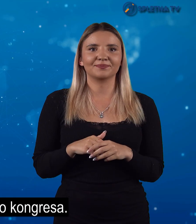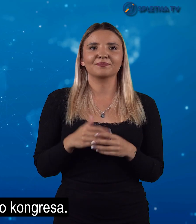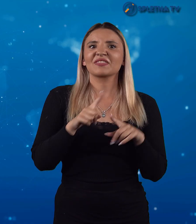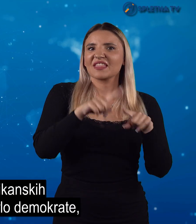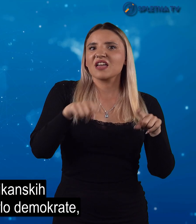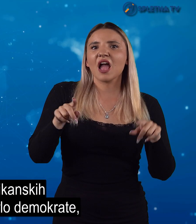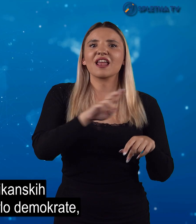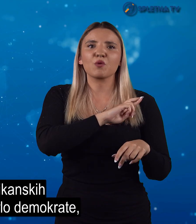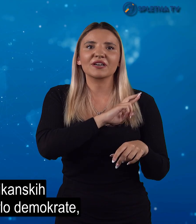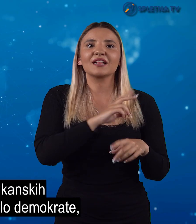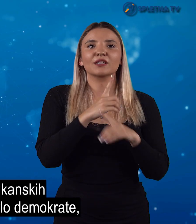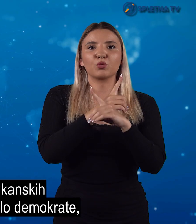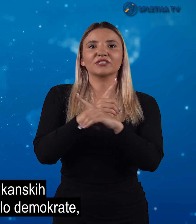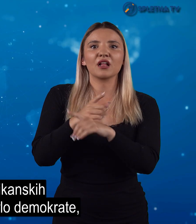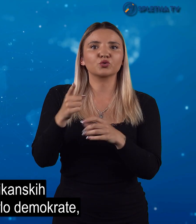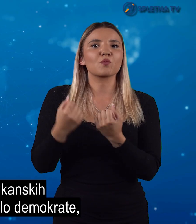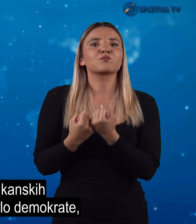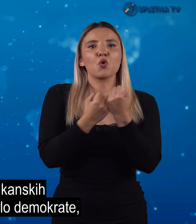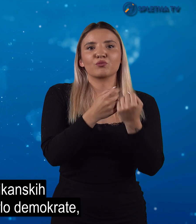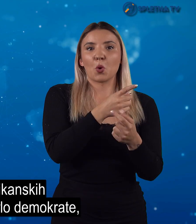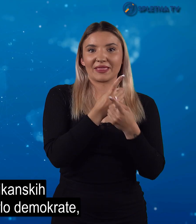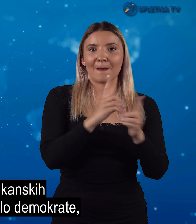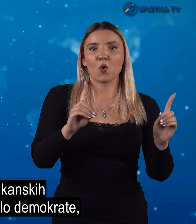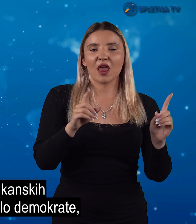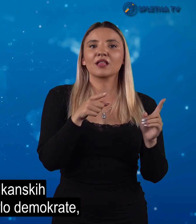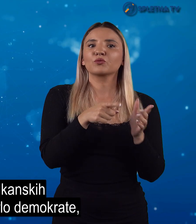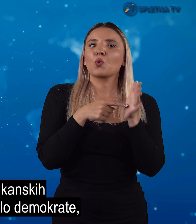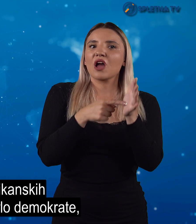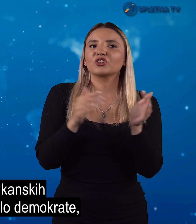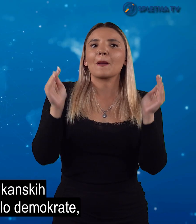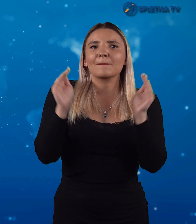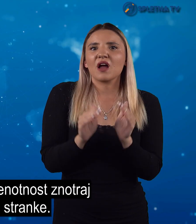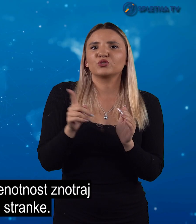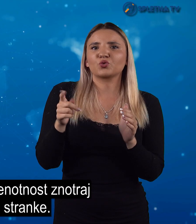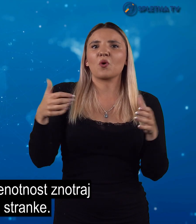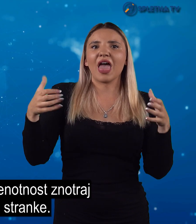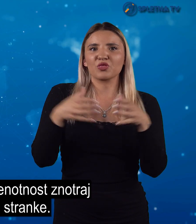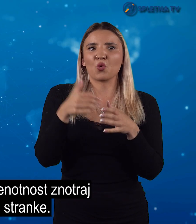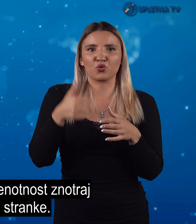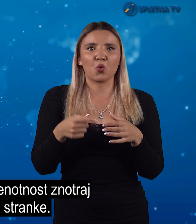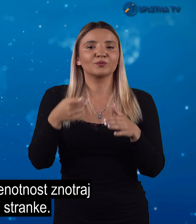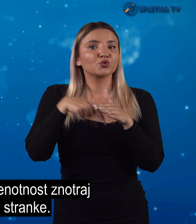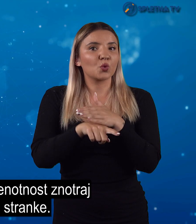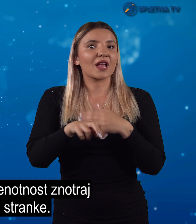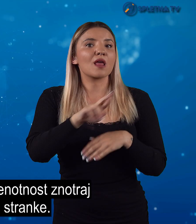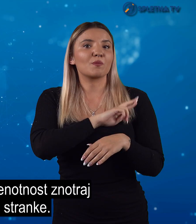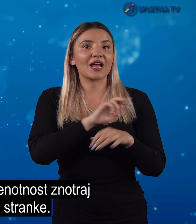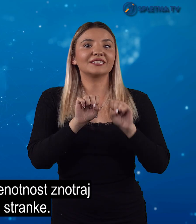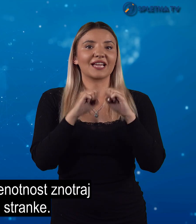kongresa. Nekaj republikanskih poslancev je podprlo demokrate, kar kaže na manjšo enotnost znotraj